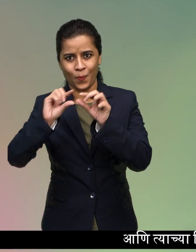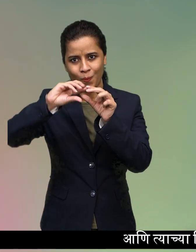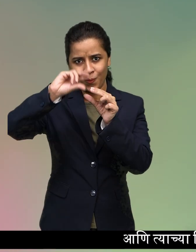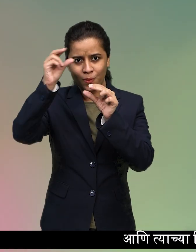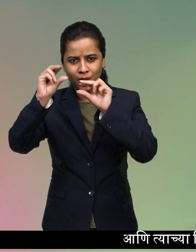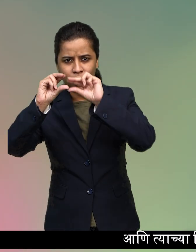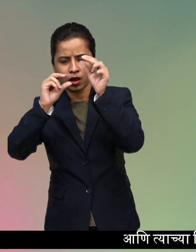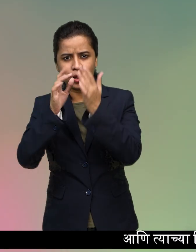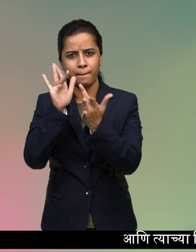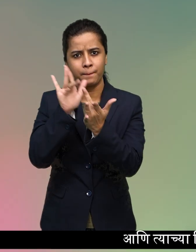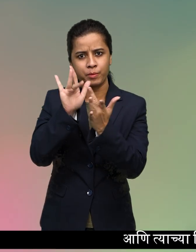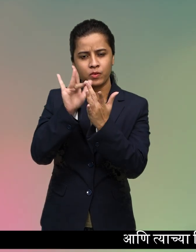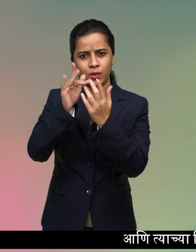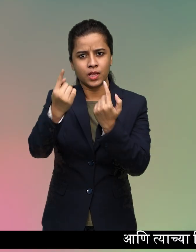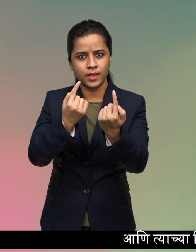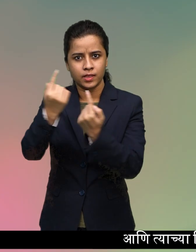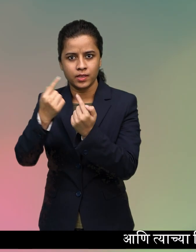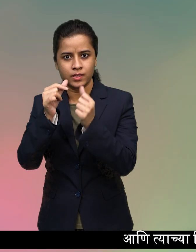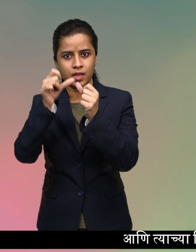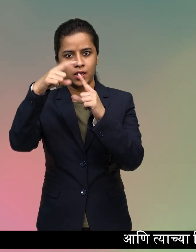आणि त्याच्या पिंडकोशामधील झडपा पाहिल्या